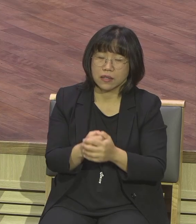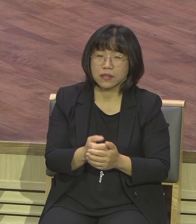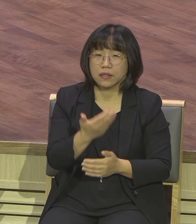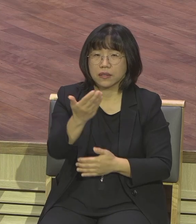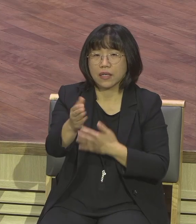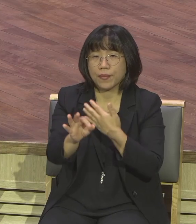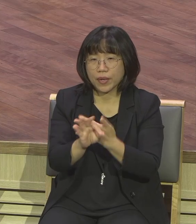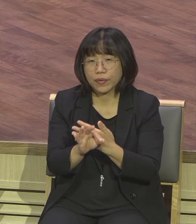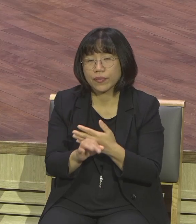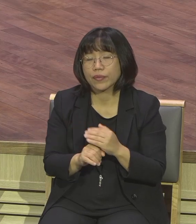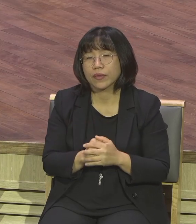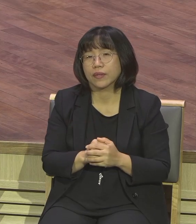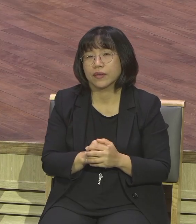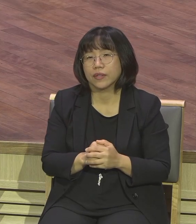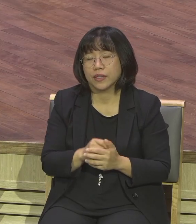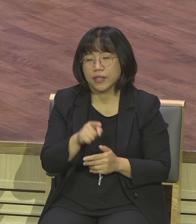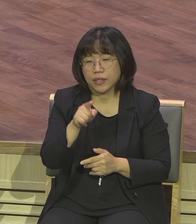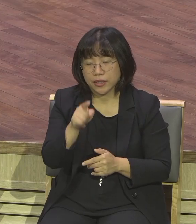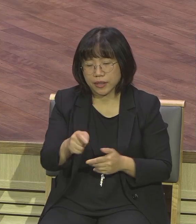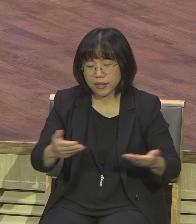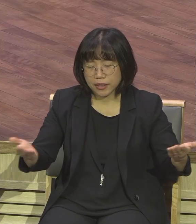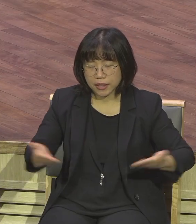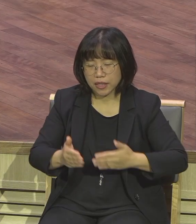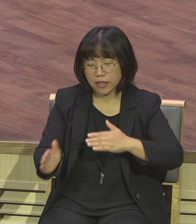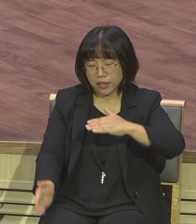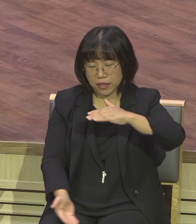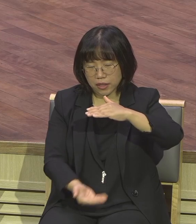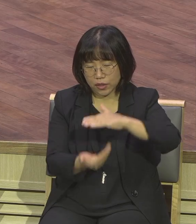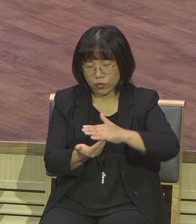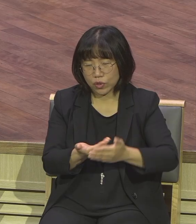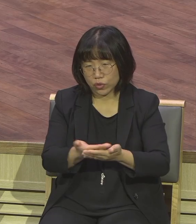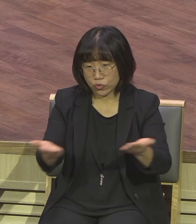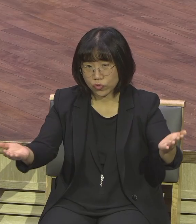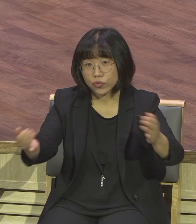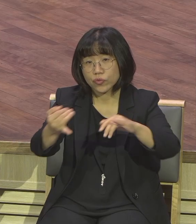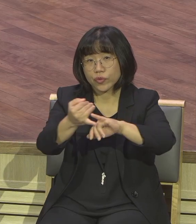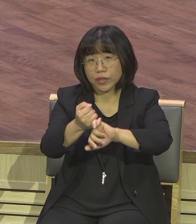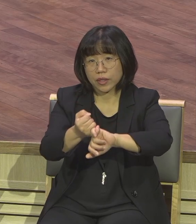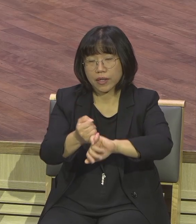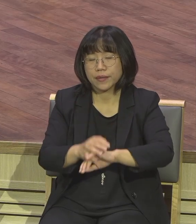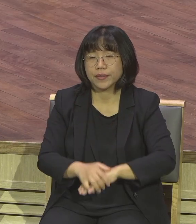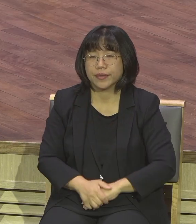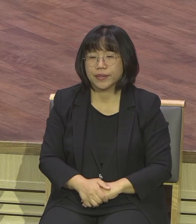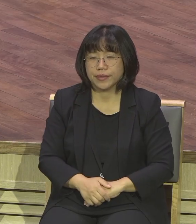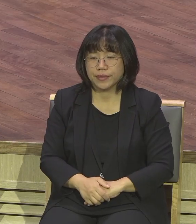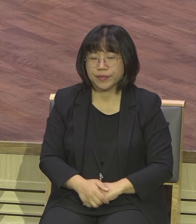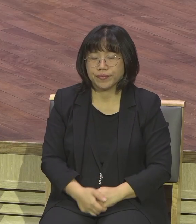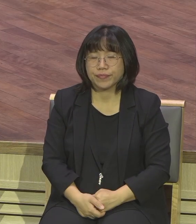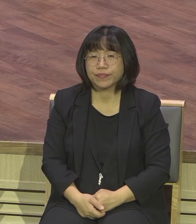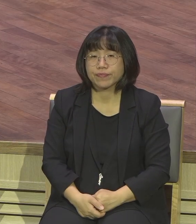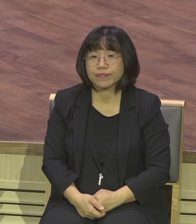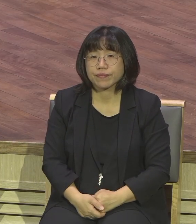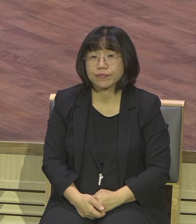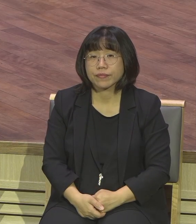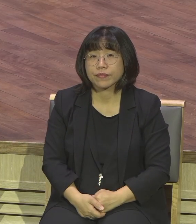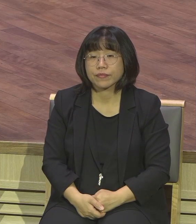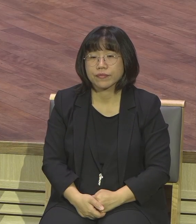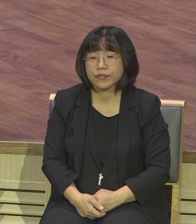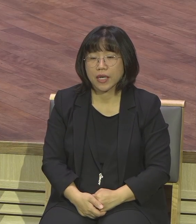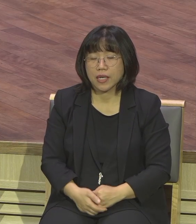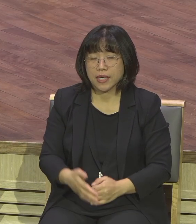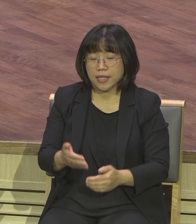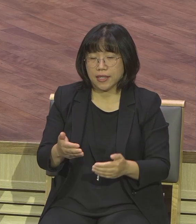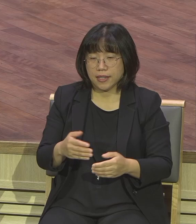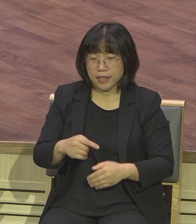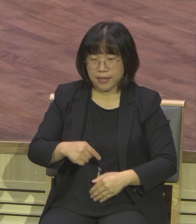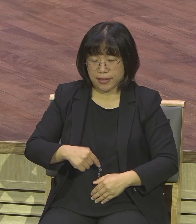그리하면 그 경영을 내가 이루어 주겠다. 사업하는 사람 이 정도면 뭐 이걸 맡기는